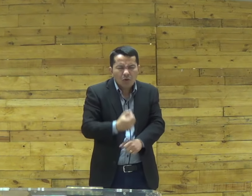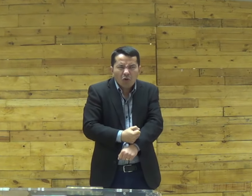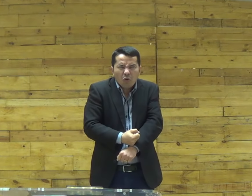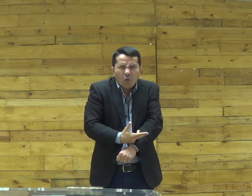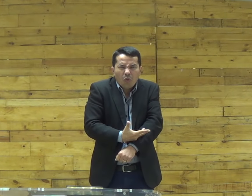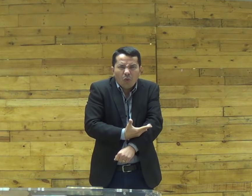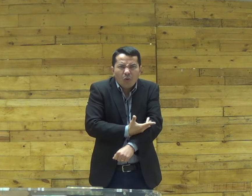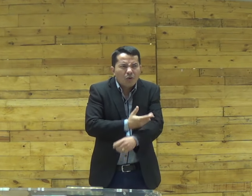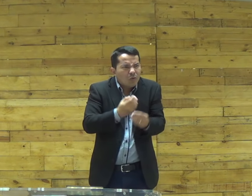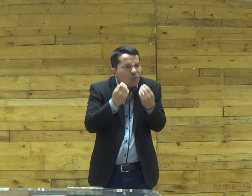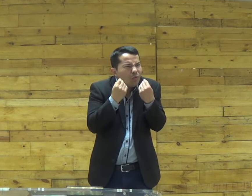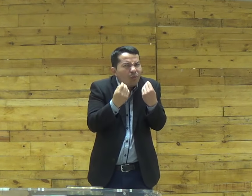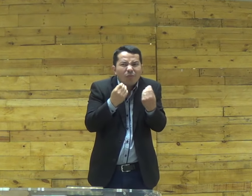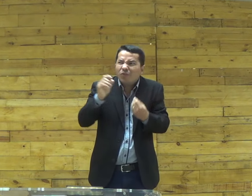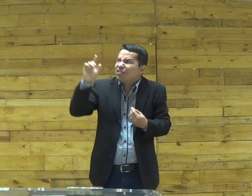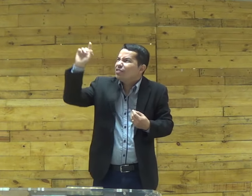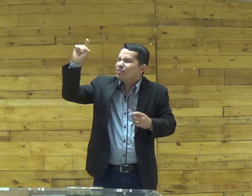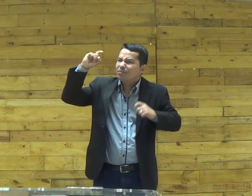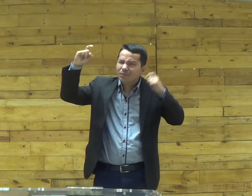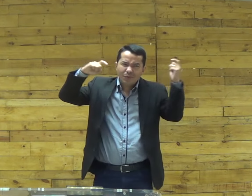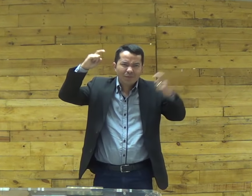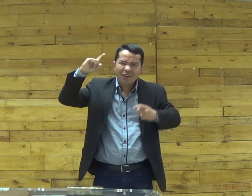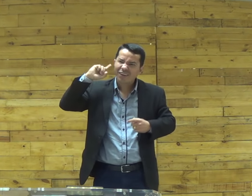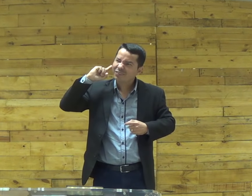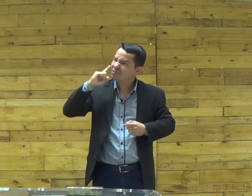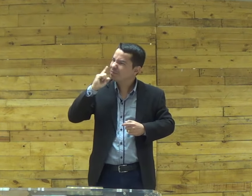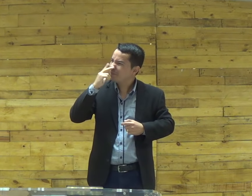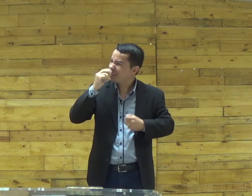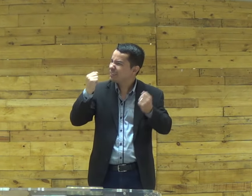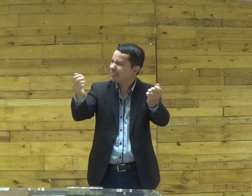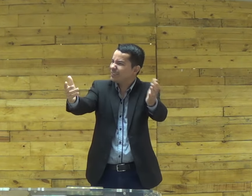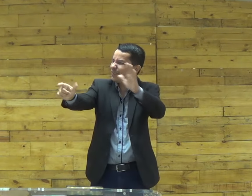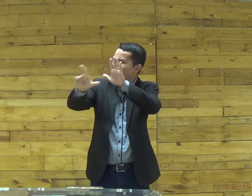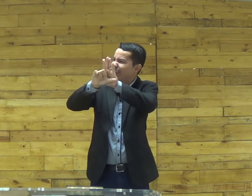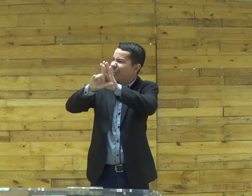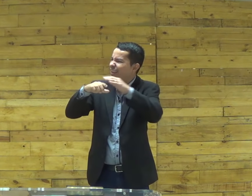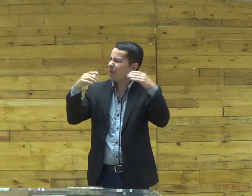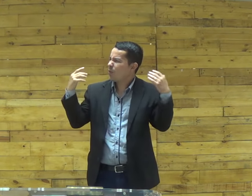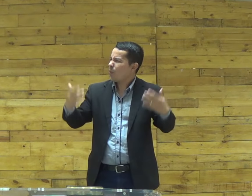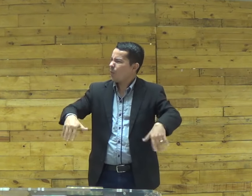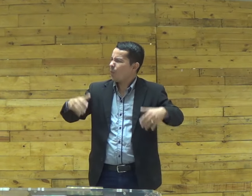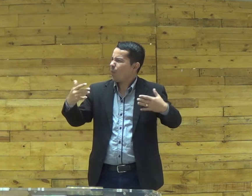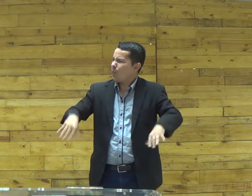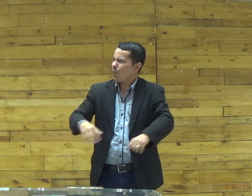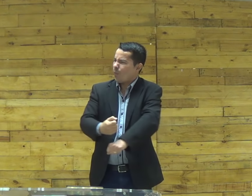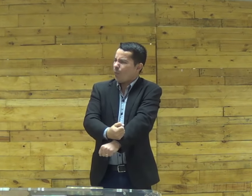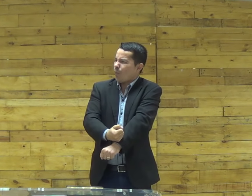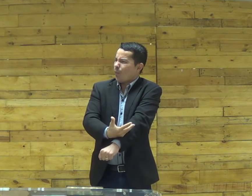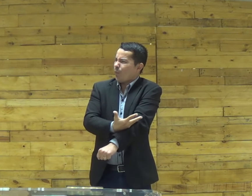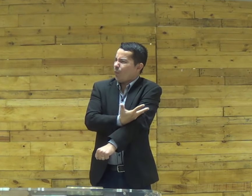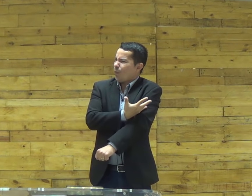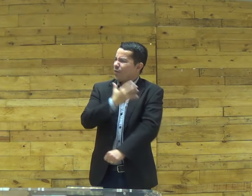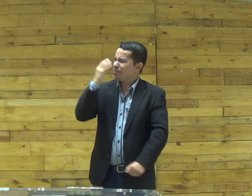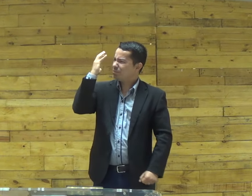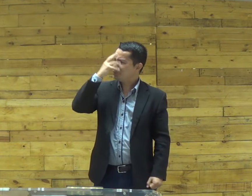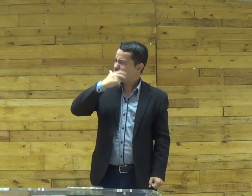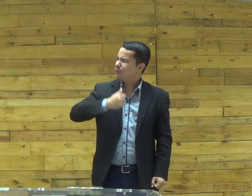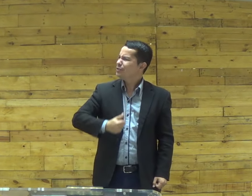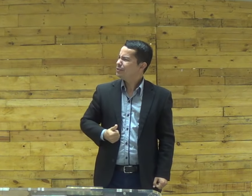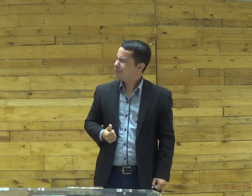tão bonito, não é? Não é emocionante essa preocupação de Deus com você? Tanto que ele criou ali uma na